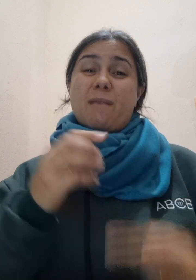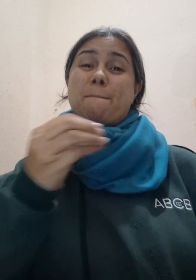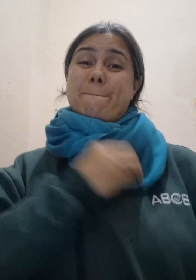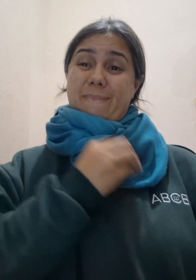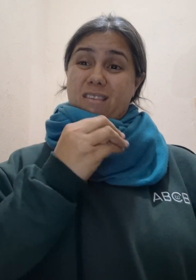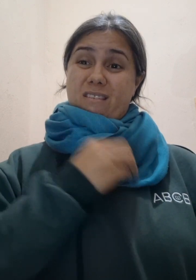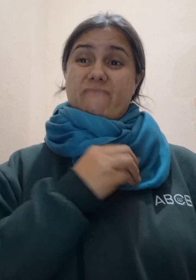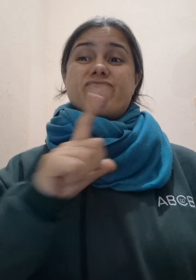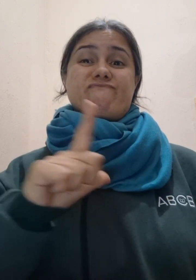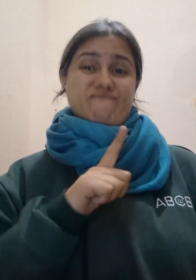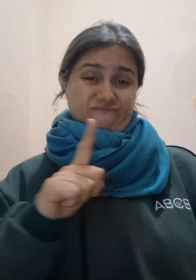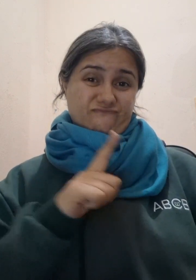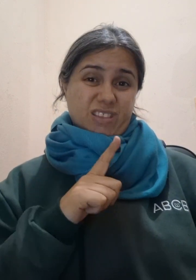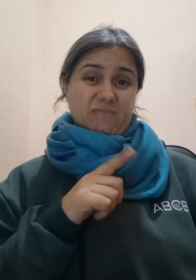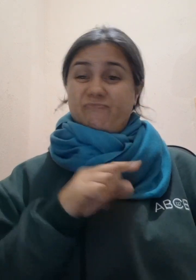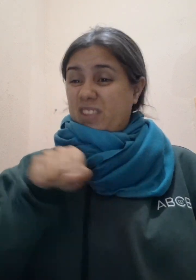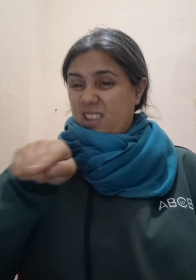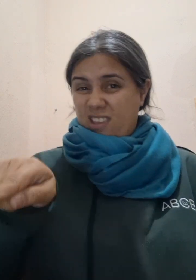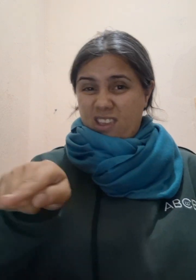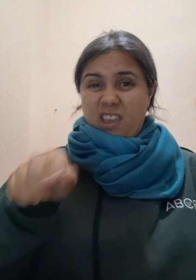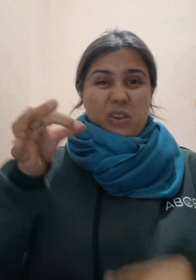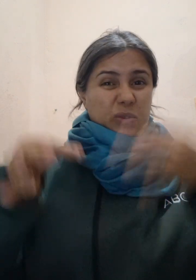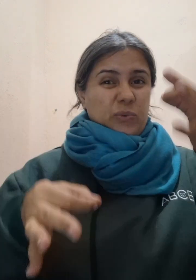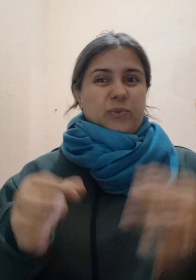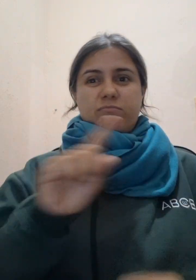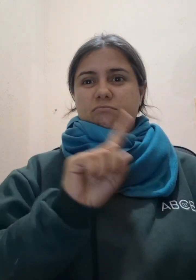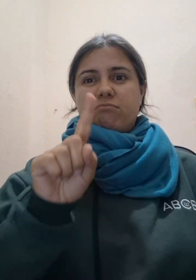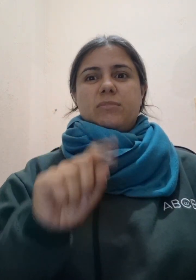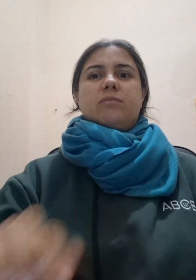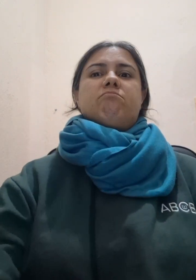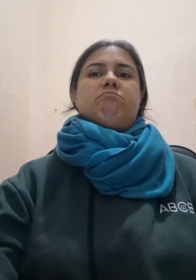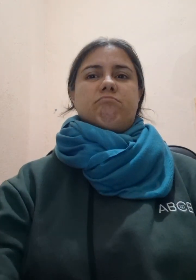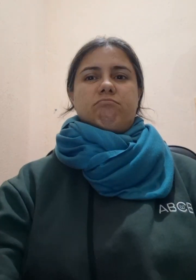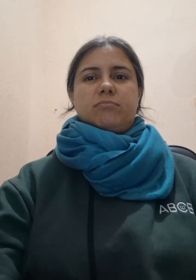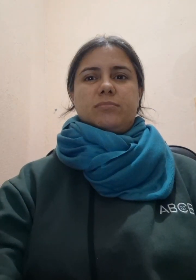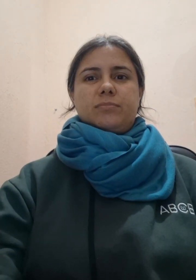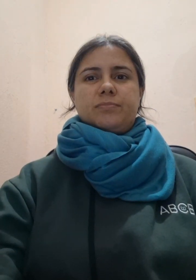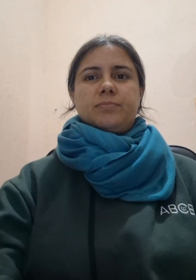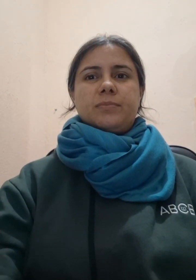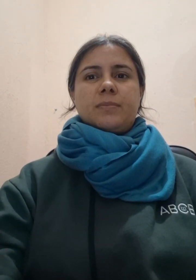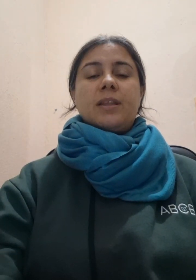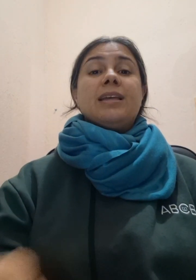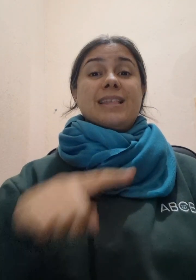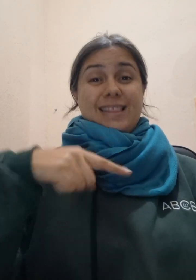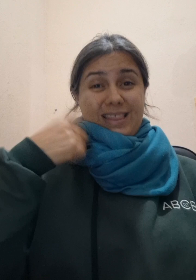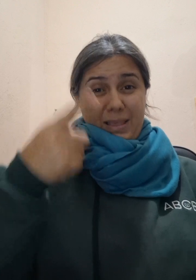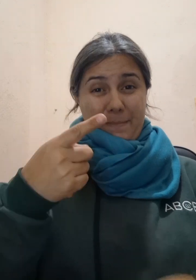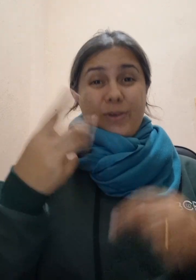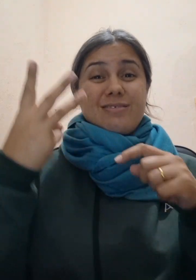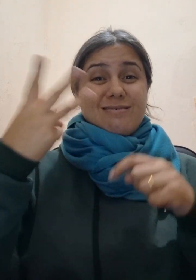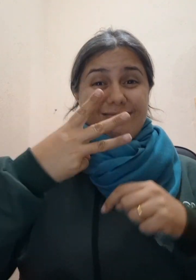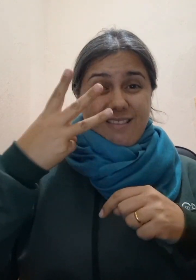falou que Jó estava sofrendo porque tinha pecado, porque ele tinha